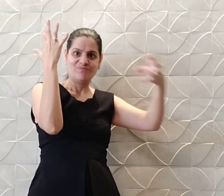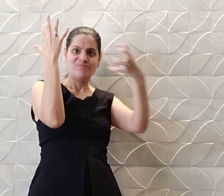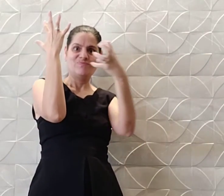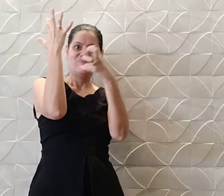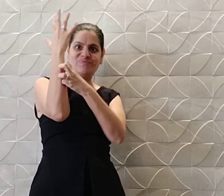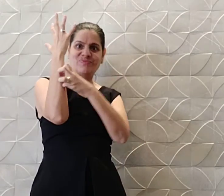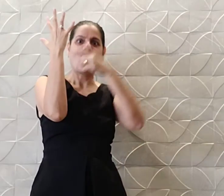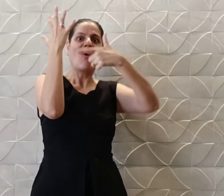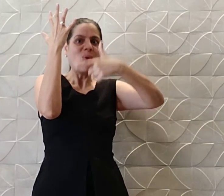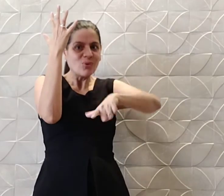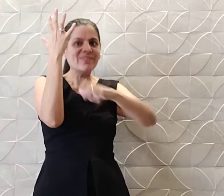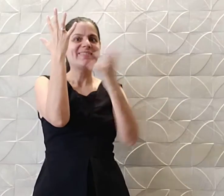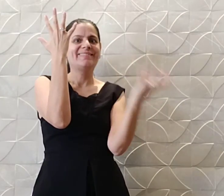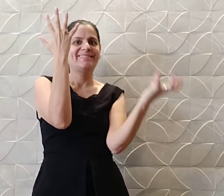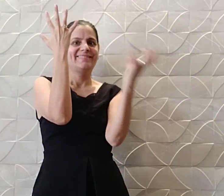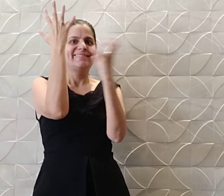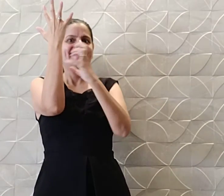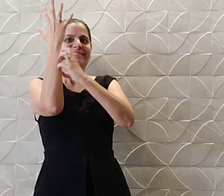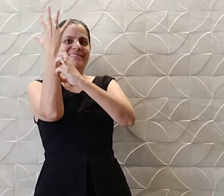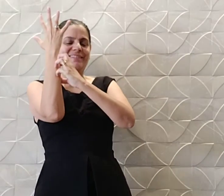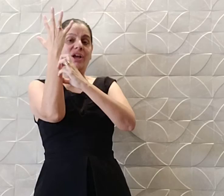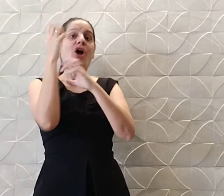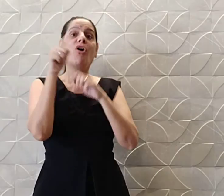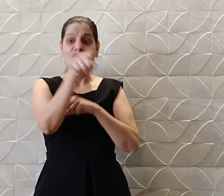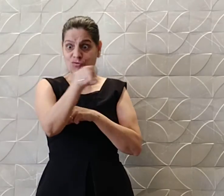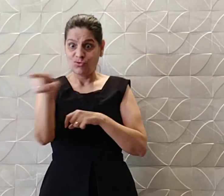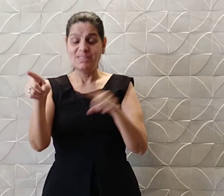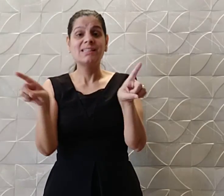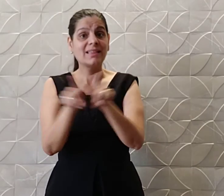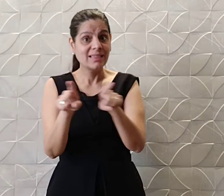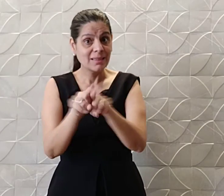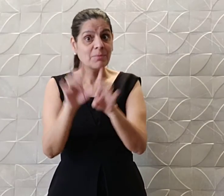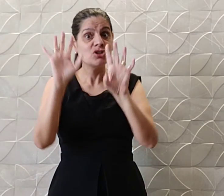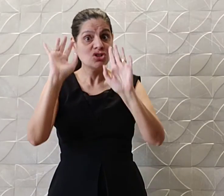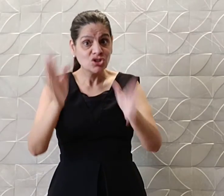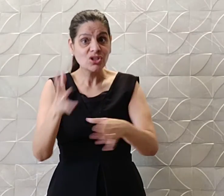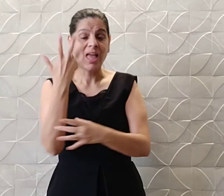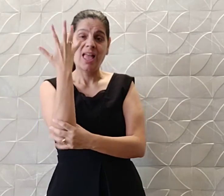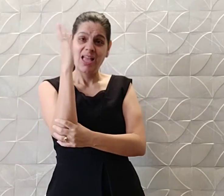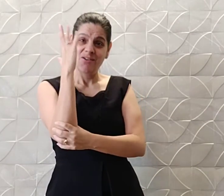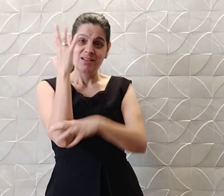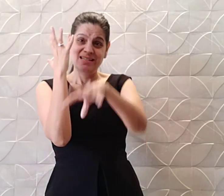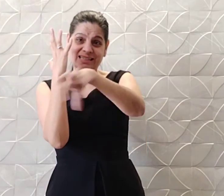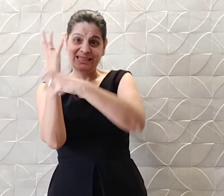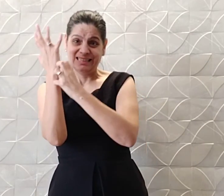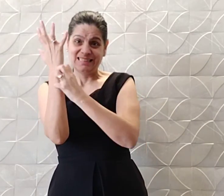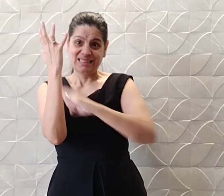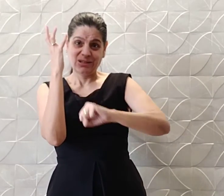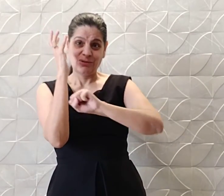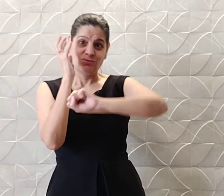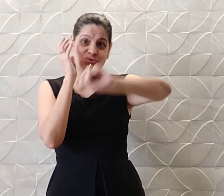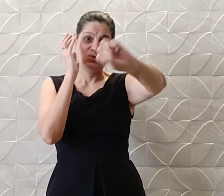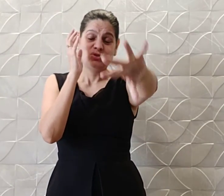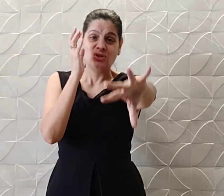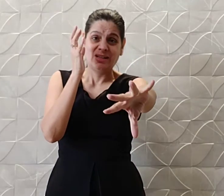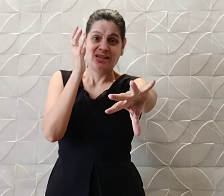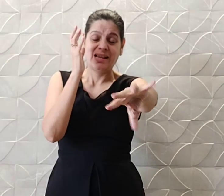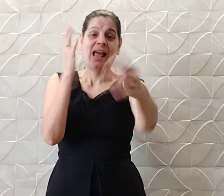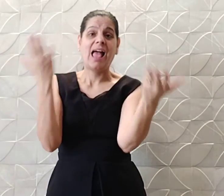Vocês eram, por natureza, o ramo cortado de uma oliveira brava. Portanto, se Deus se mostrou disposto a